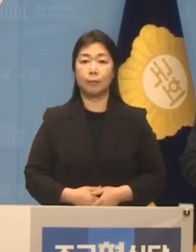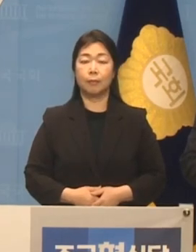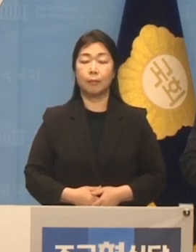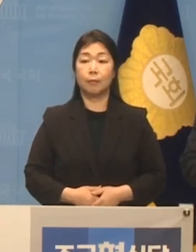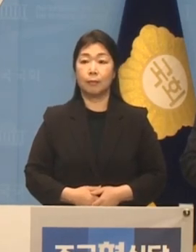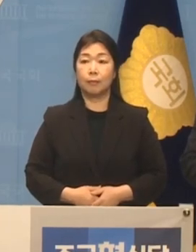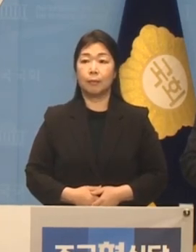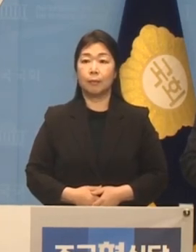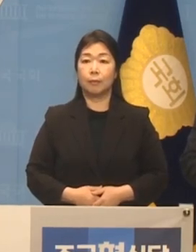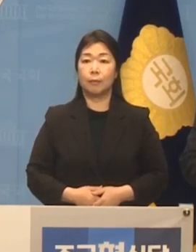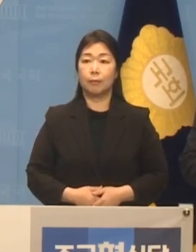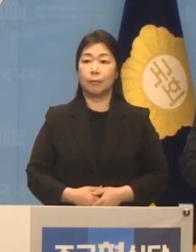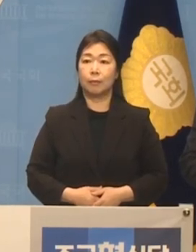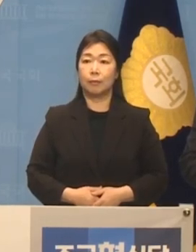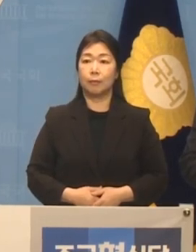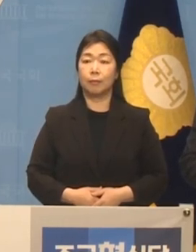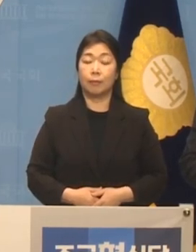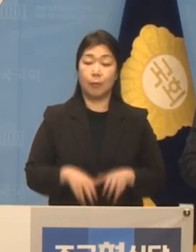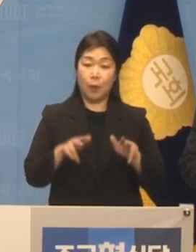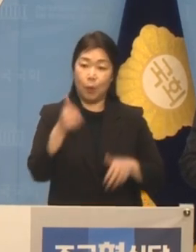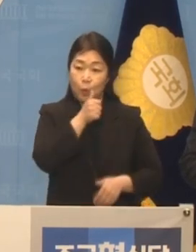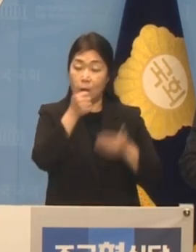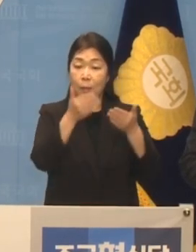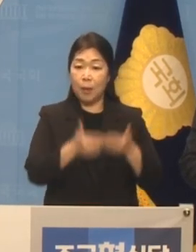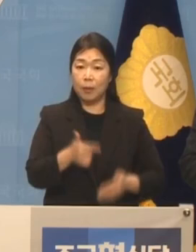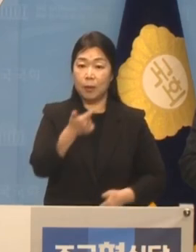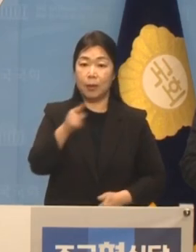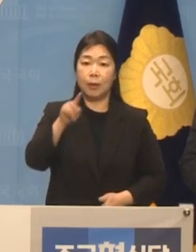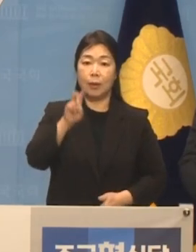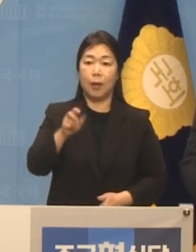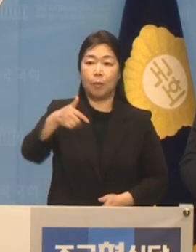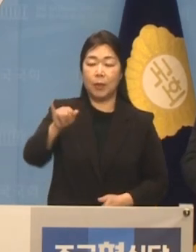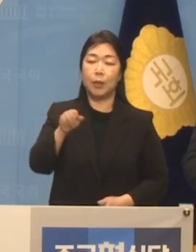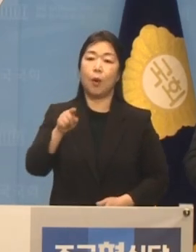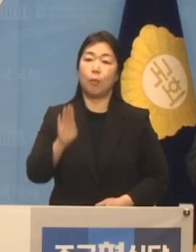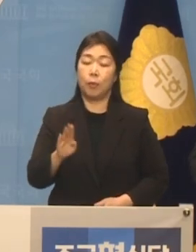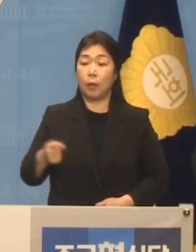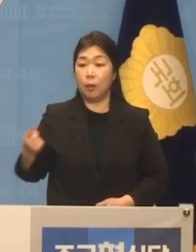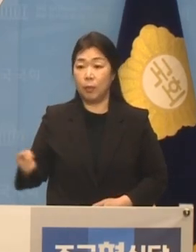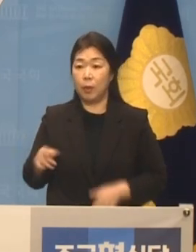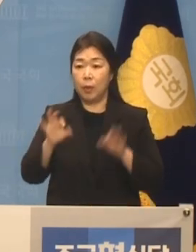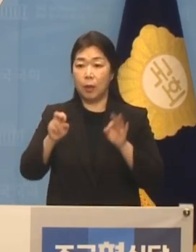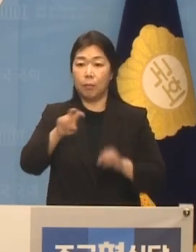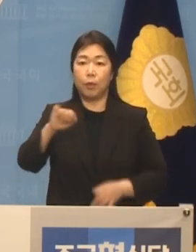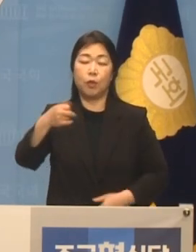네, 방금 소개받은 남기엽입니다. 제 옆에는 우리 김민웅